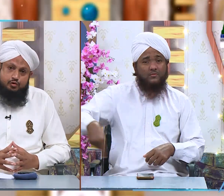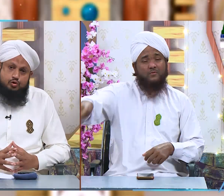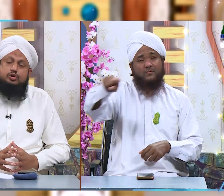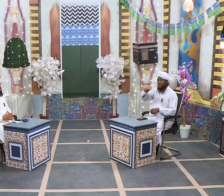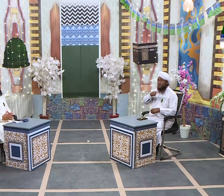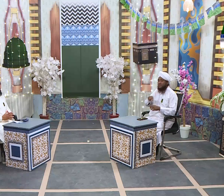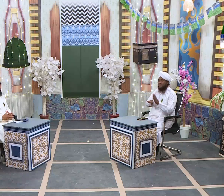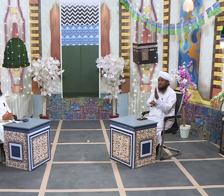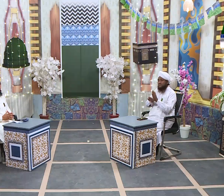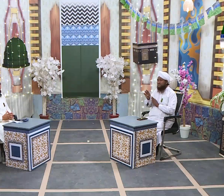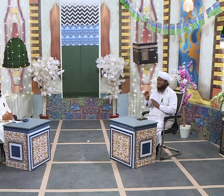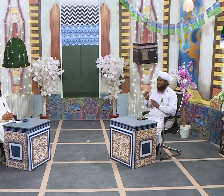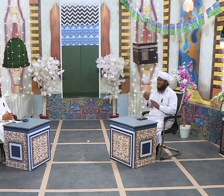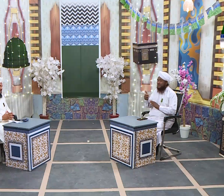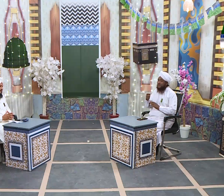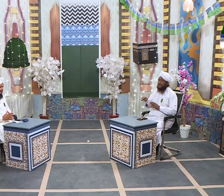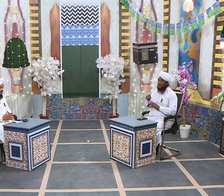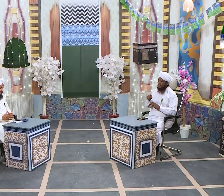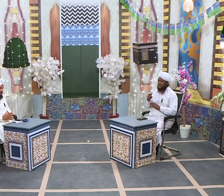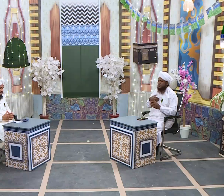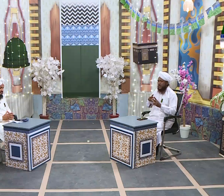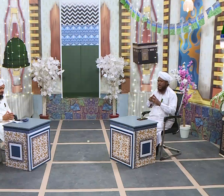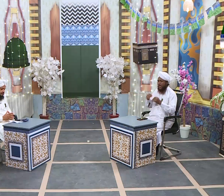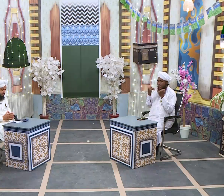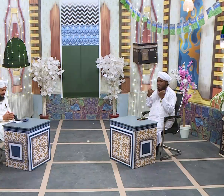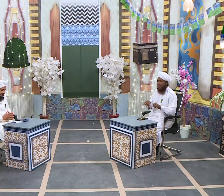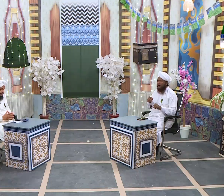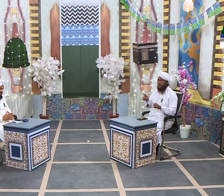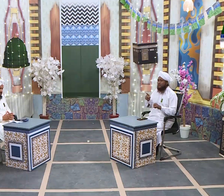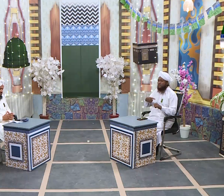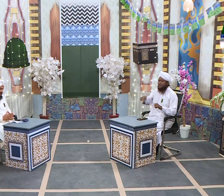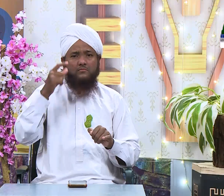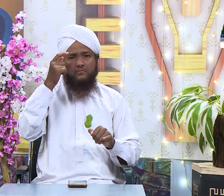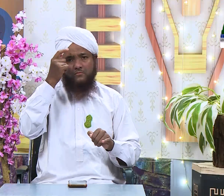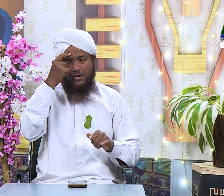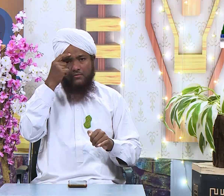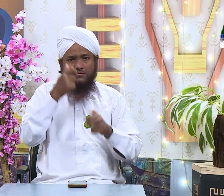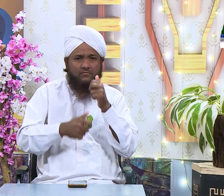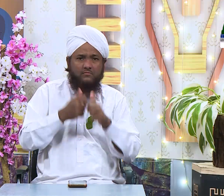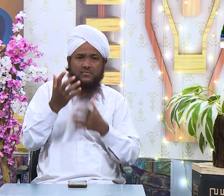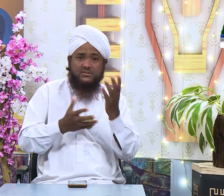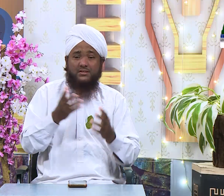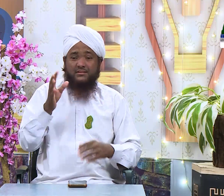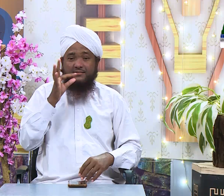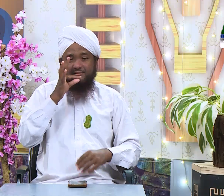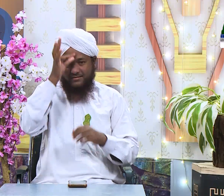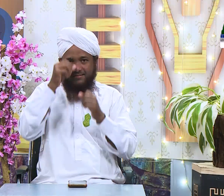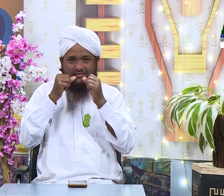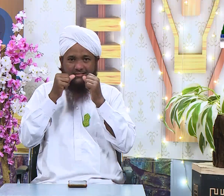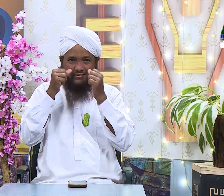لوگ جو اخلاقی گراوٹ کا شکار تھے، نبی پاک صلی اللہ تعالی علیہ وسلم سے جڑ کر حضور علیہ الصلوۃ والسلام کی تعلیمات